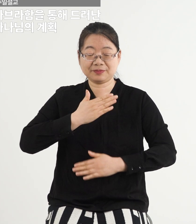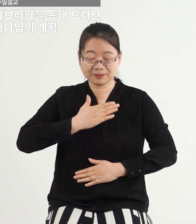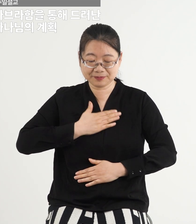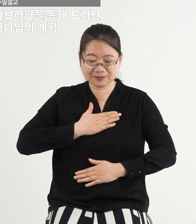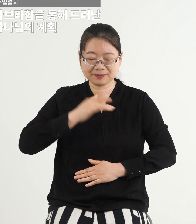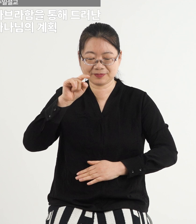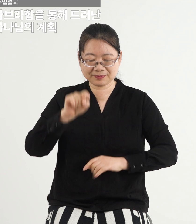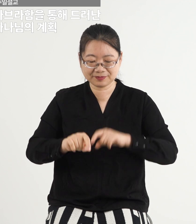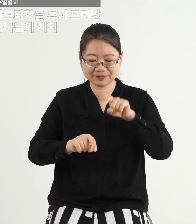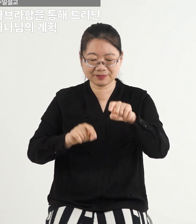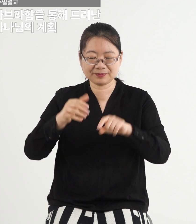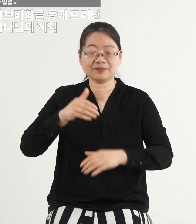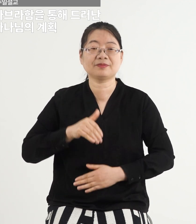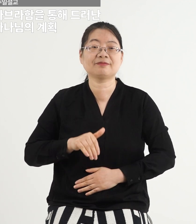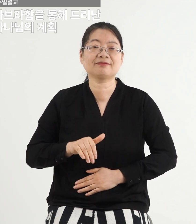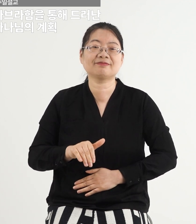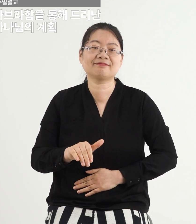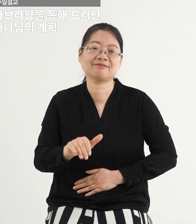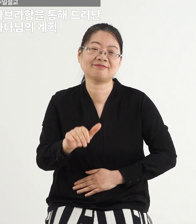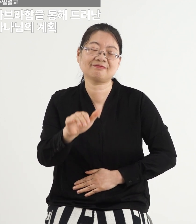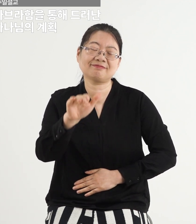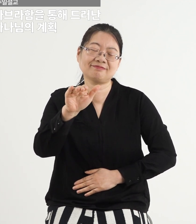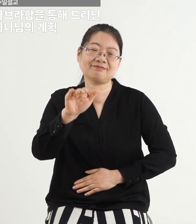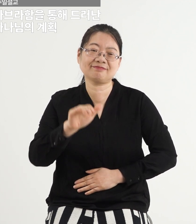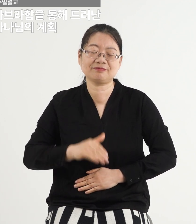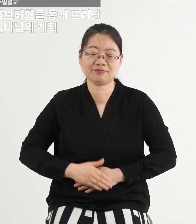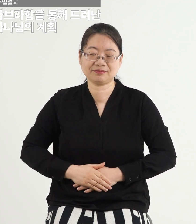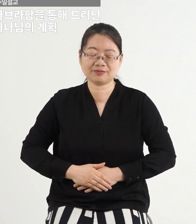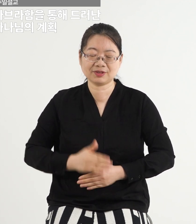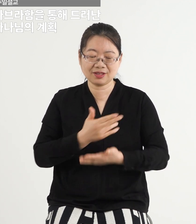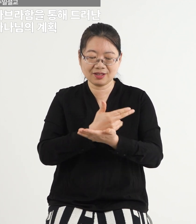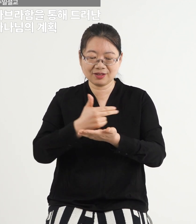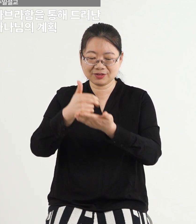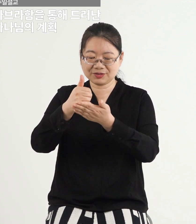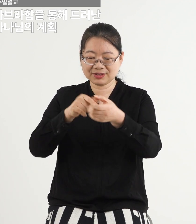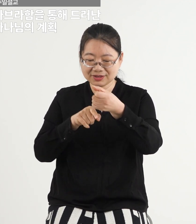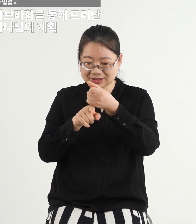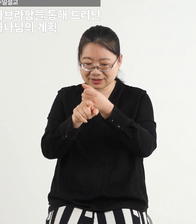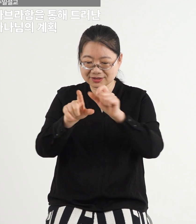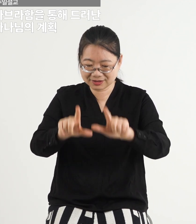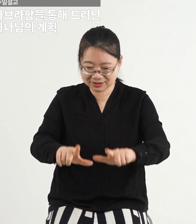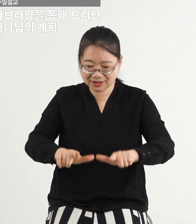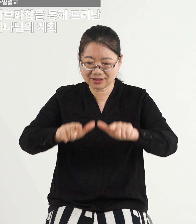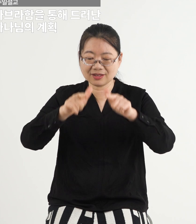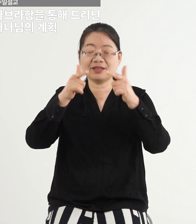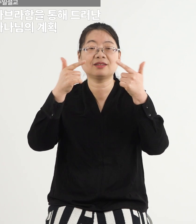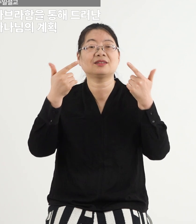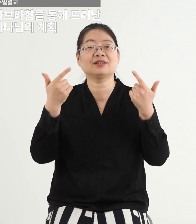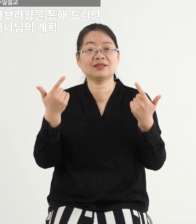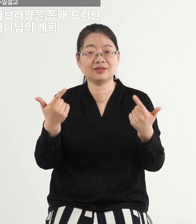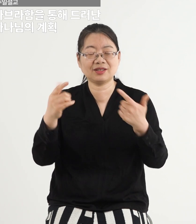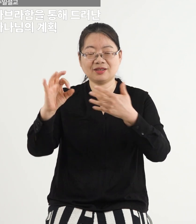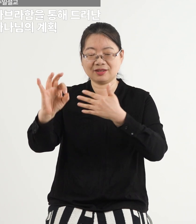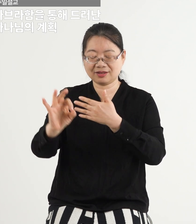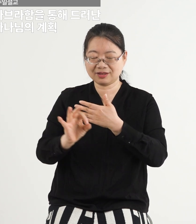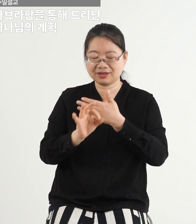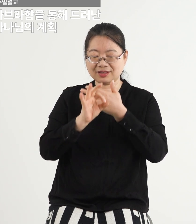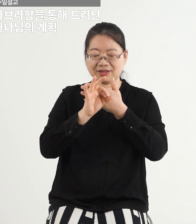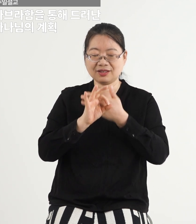말씀하시면 내가 나아가리라. 주님 뜻이